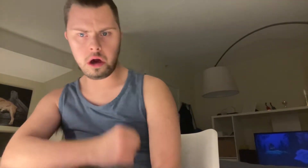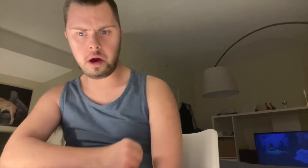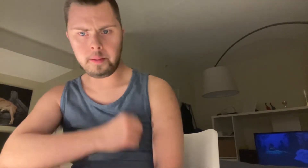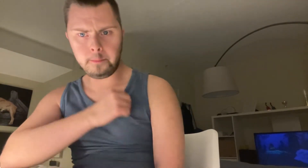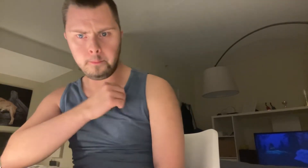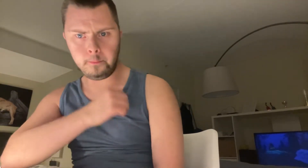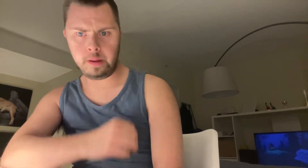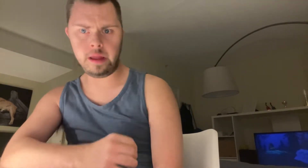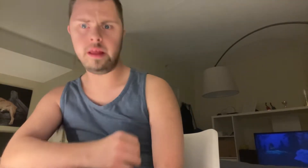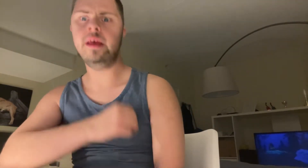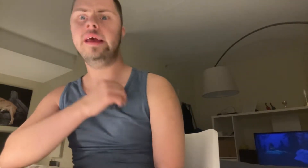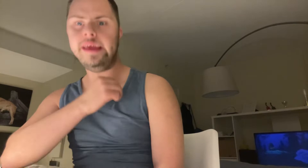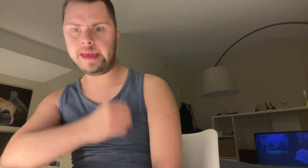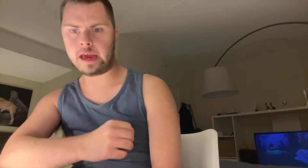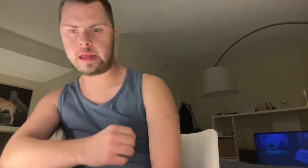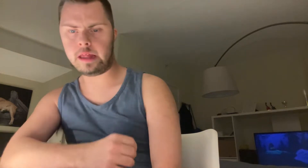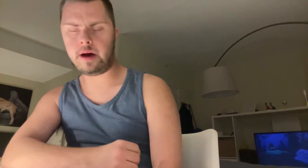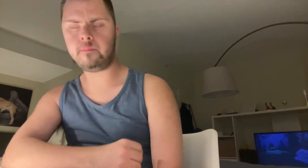Jag gör min egna